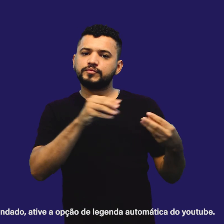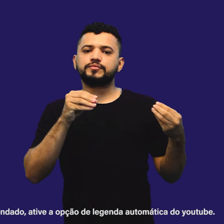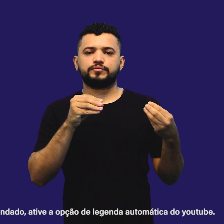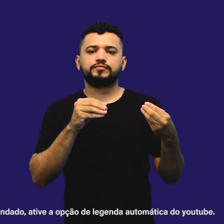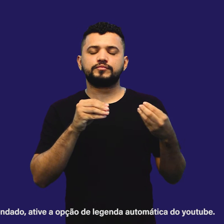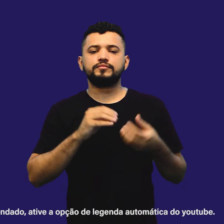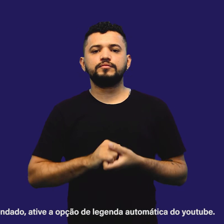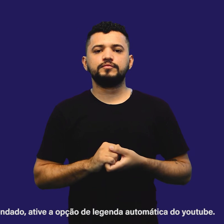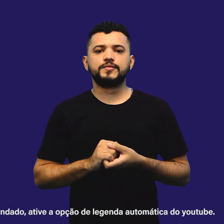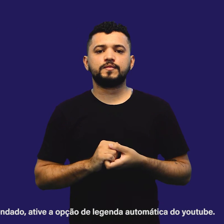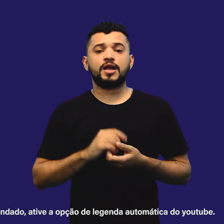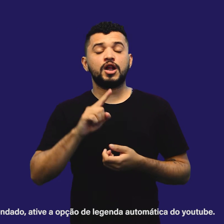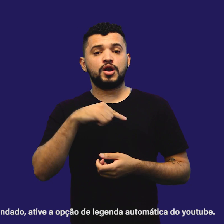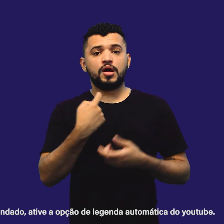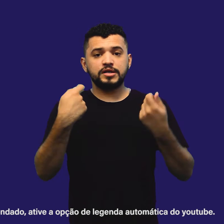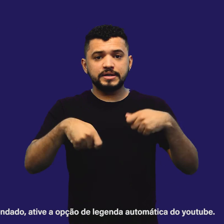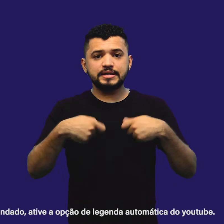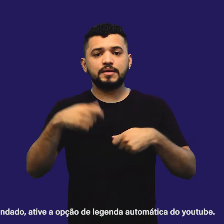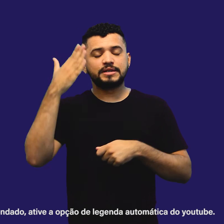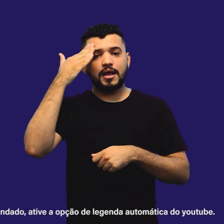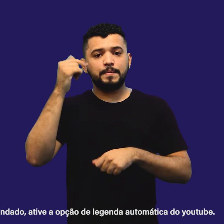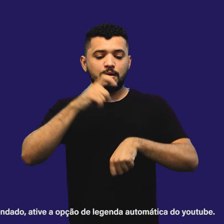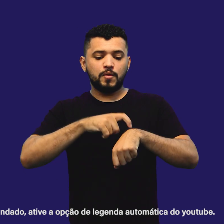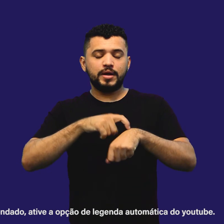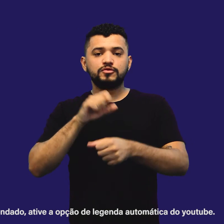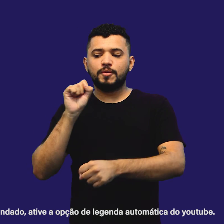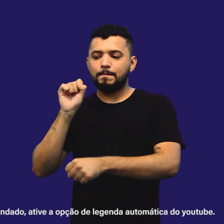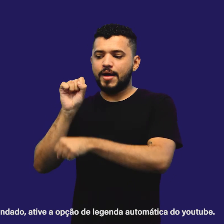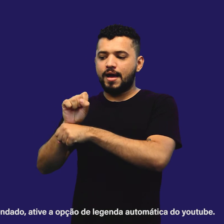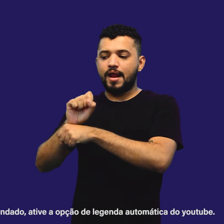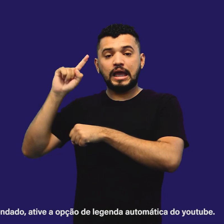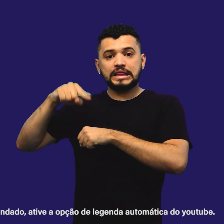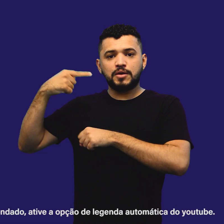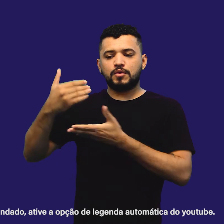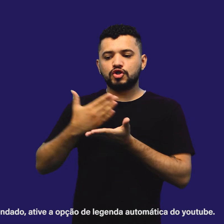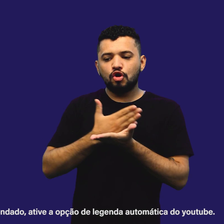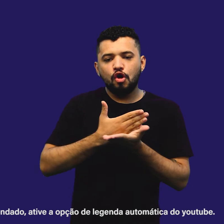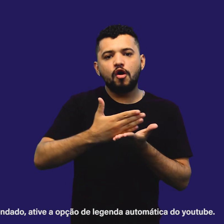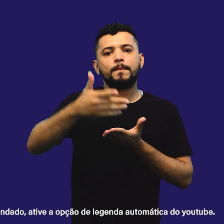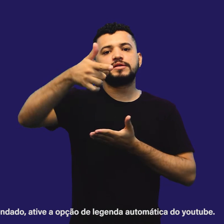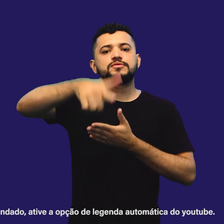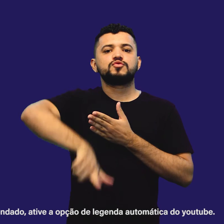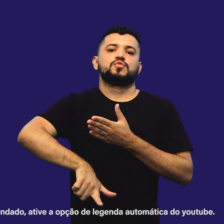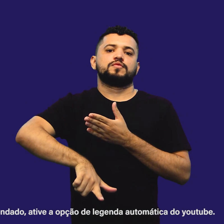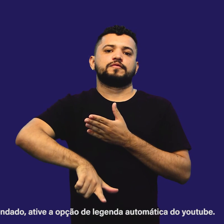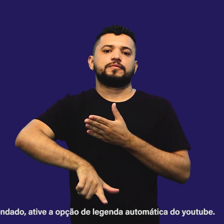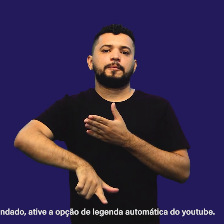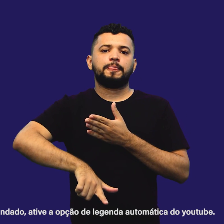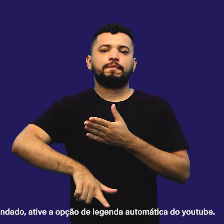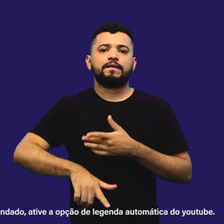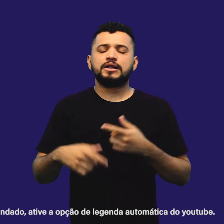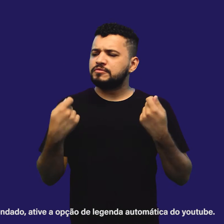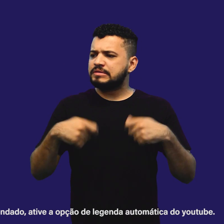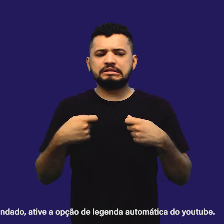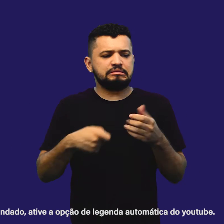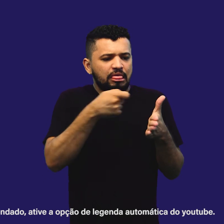de parar e a hora de recomeçar. Não adianta insistir numa coisa que não está dando certo e não adianta fazer pouco